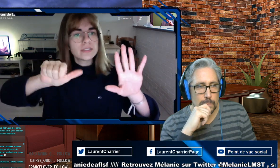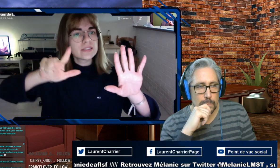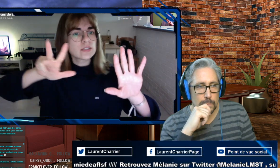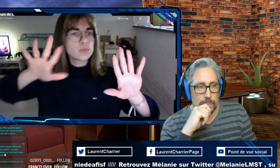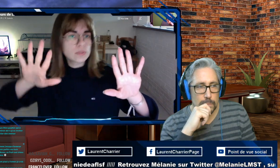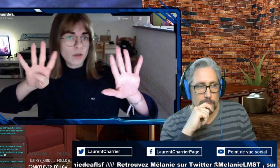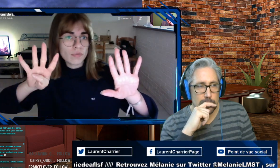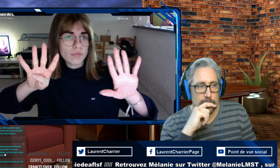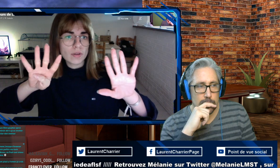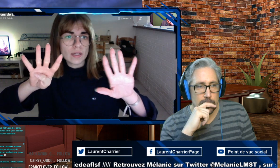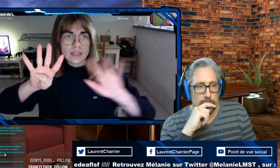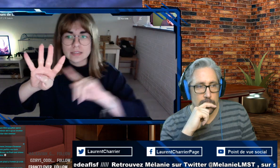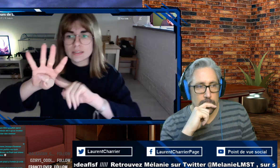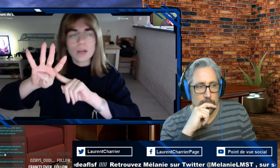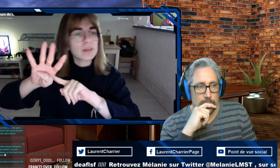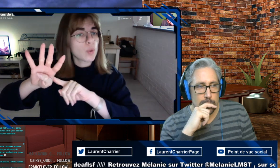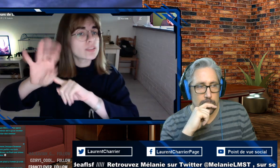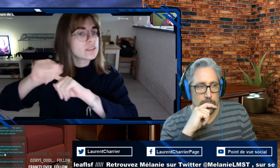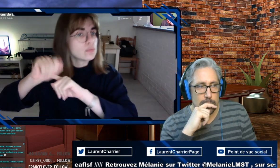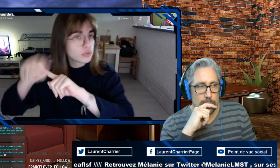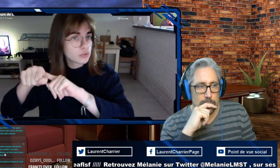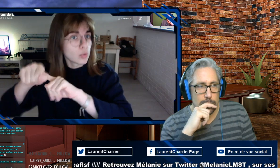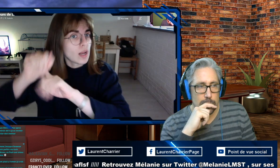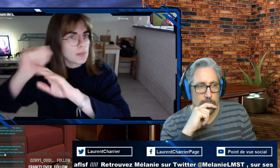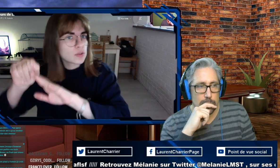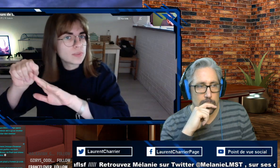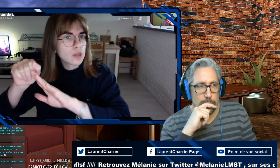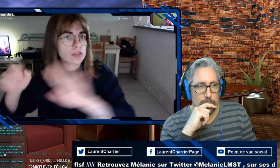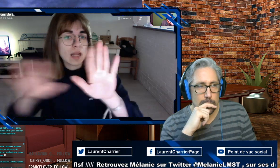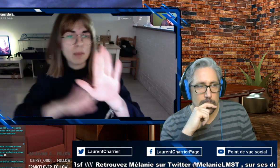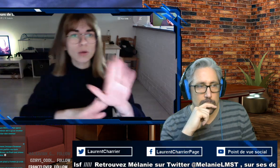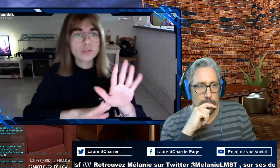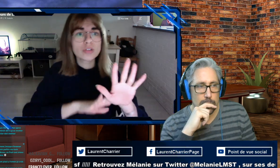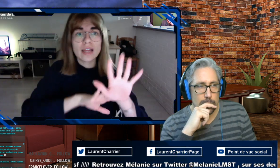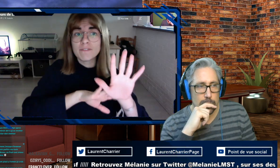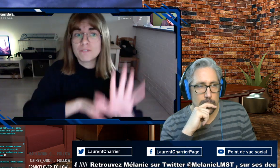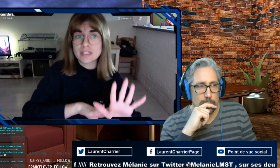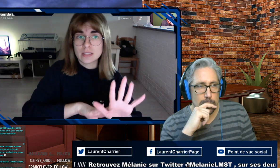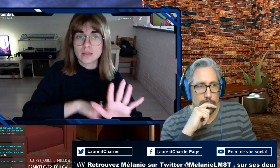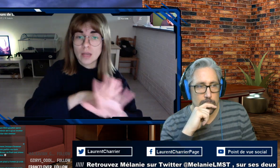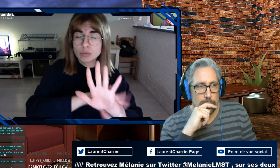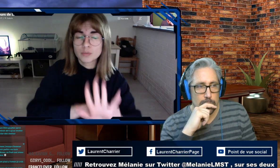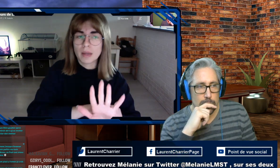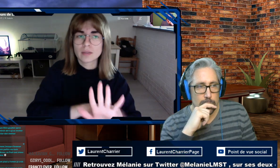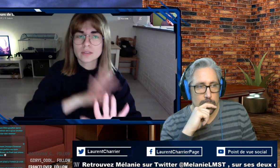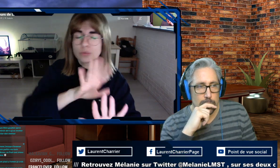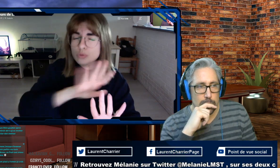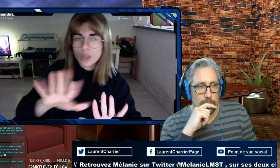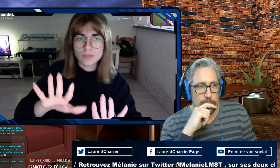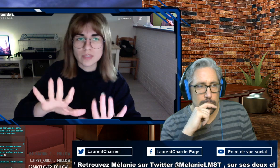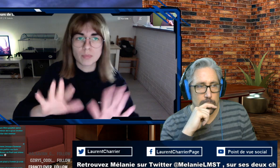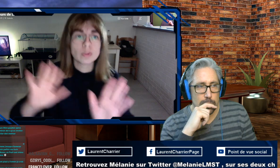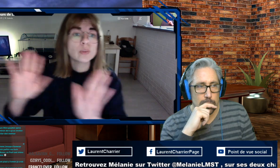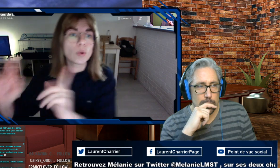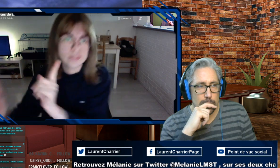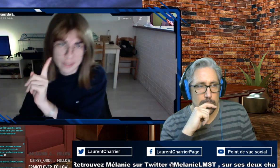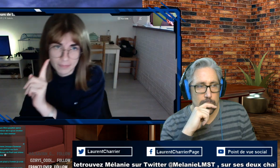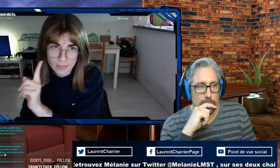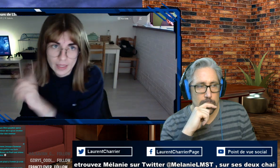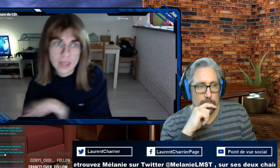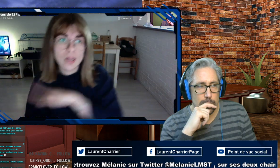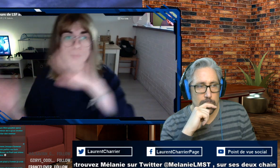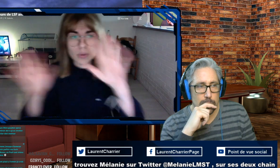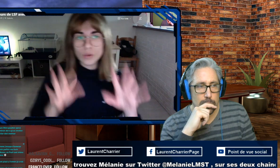le 6, 7, 8, 9, c'est la main droite qui bouge. Donc la main dominante, la main gauche, elle est fixe, elle ne bouge pas. C'est toujours comme ça pour les